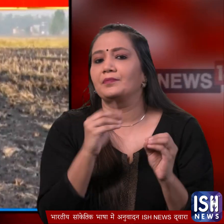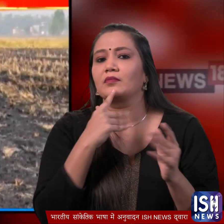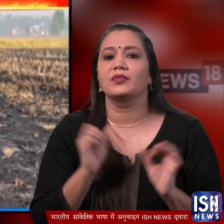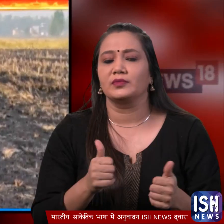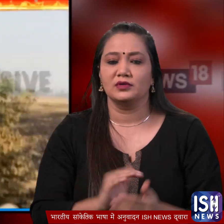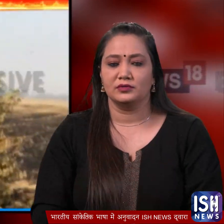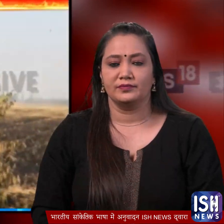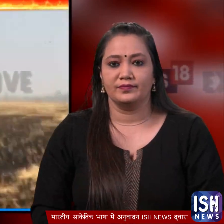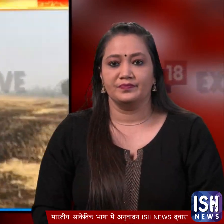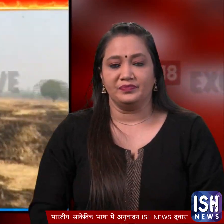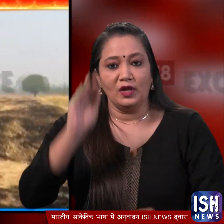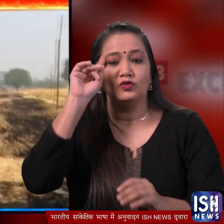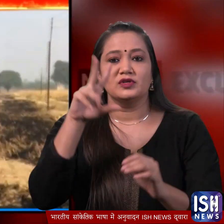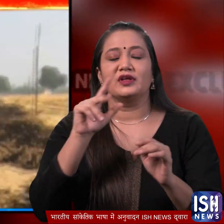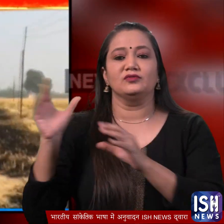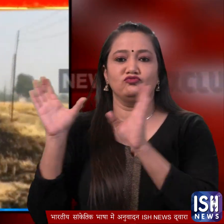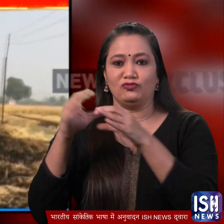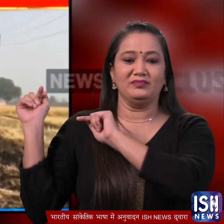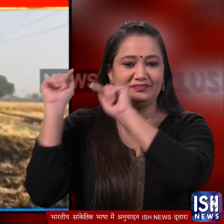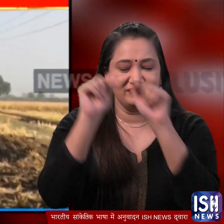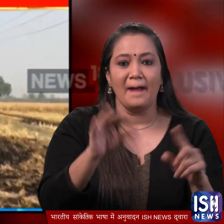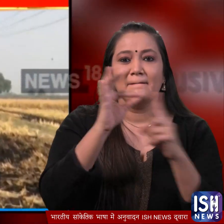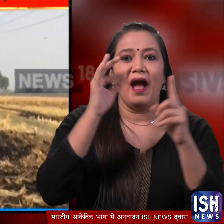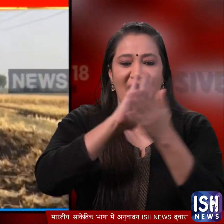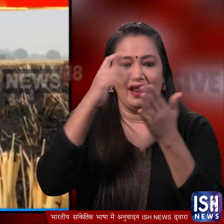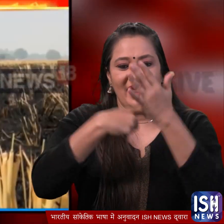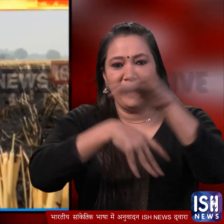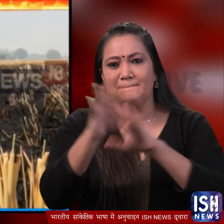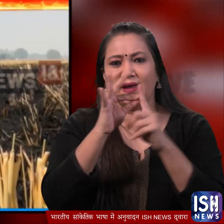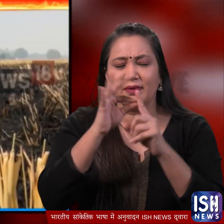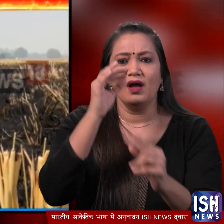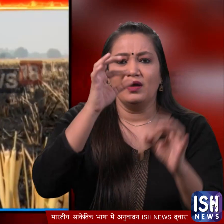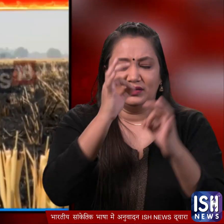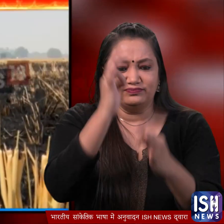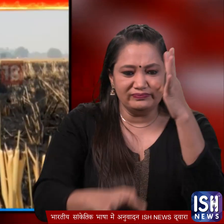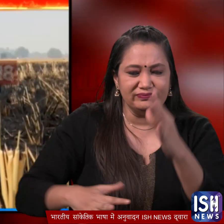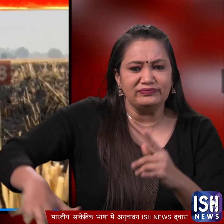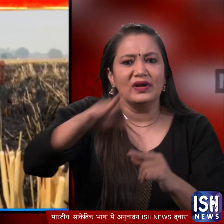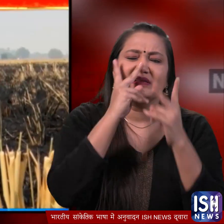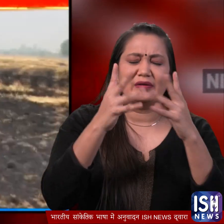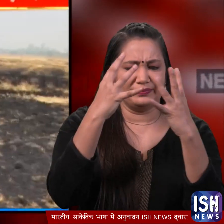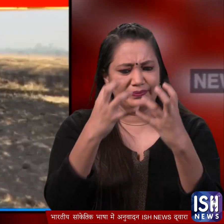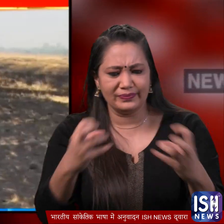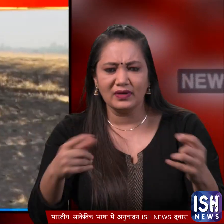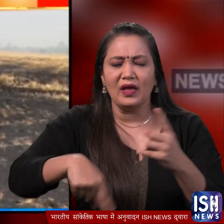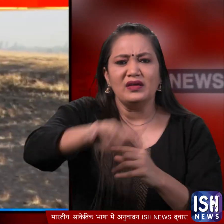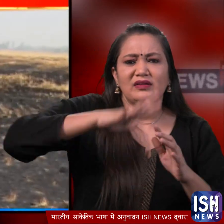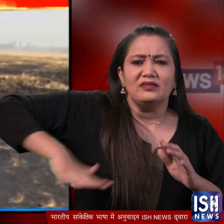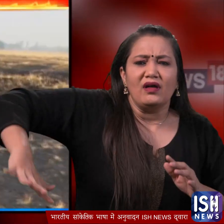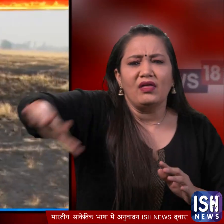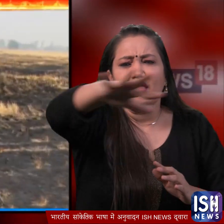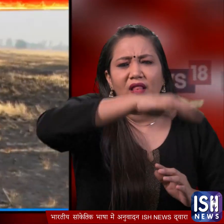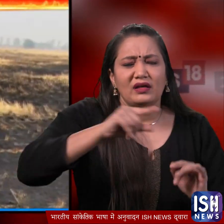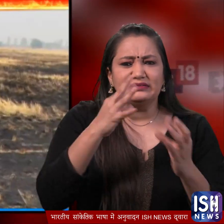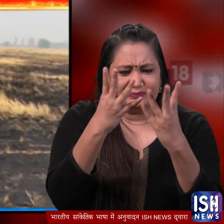नहीं किया जा सकता, क्योंकि न्यूज़ 18 की टीम जब हरियाणा के पानीपत में पहुंची तो खेतों में जली हुई पराली साफ दिखी। दूर दूर तक